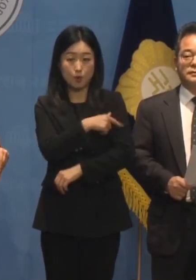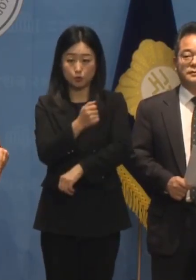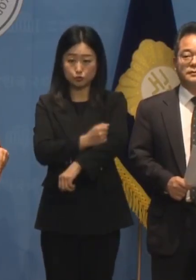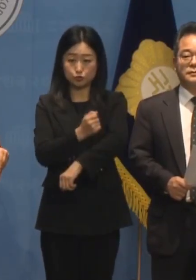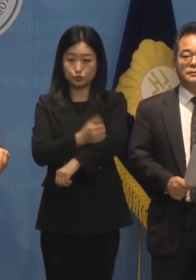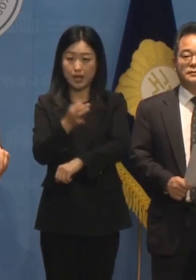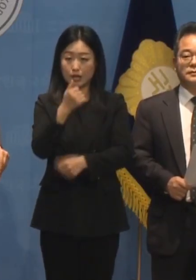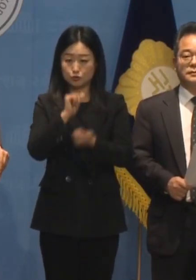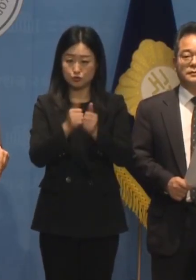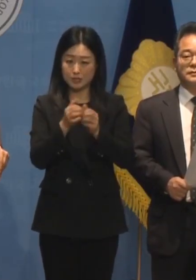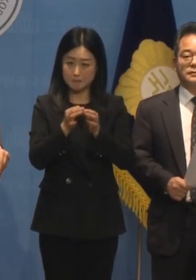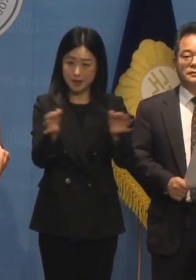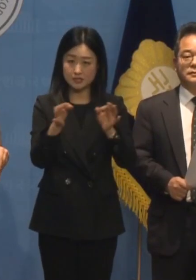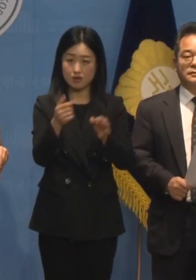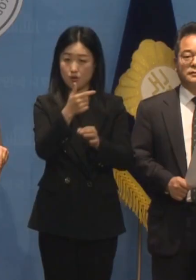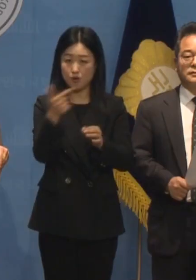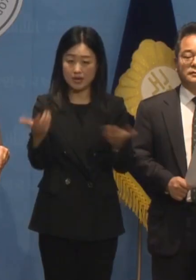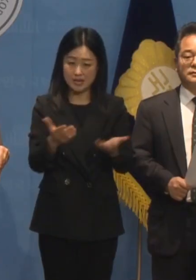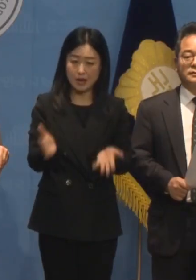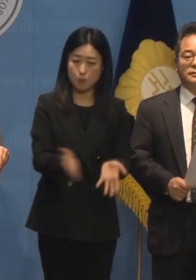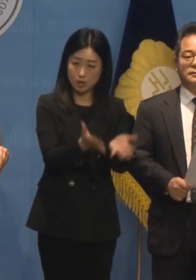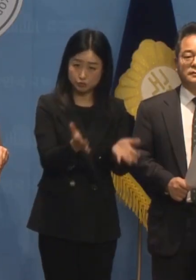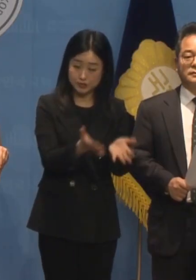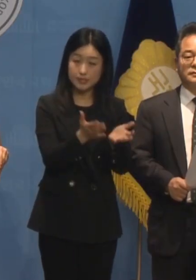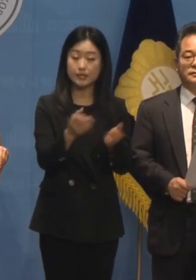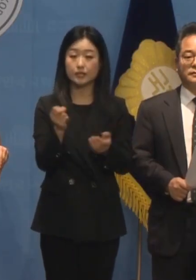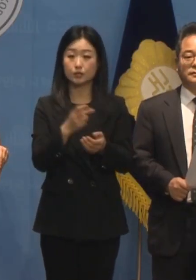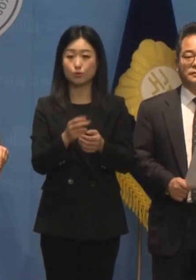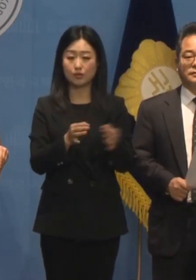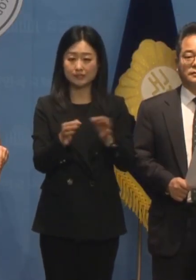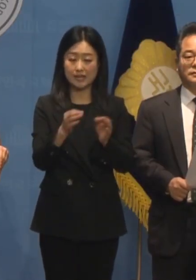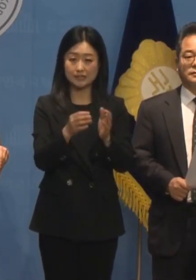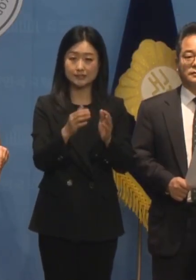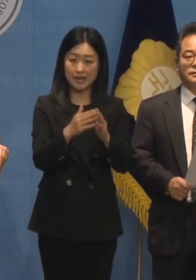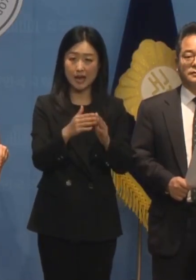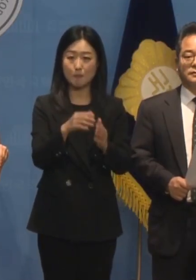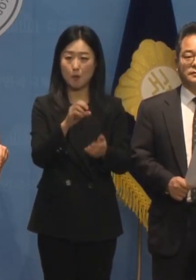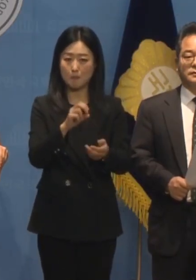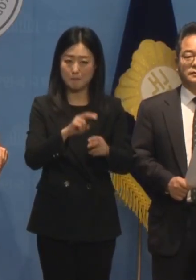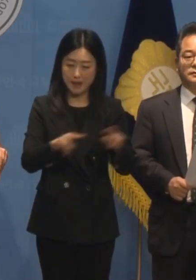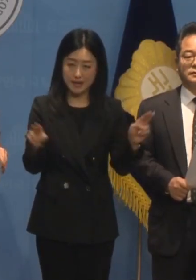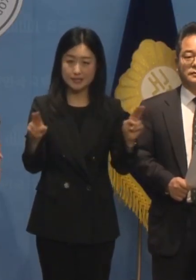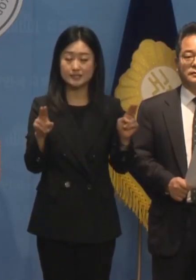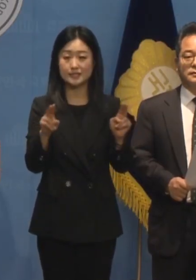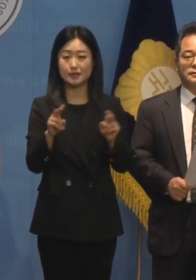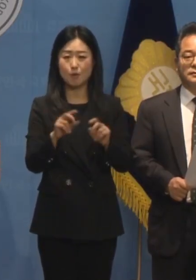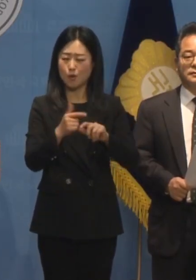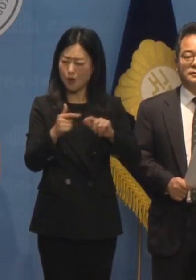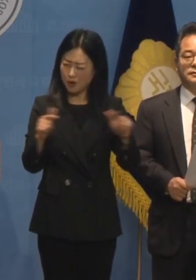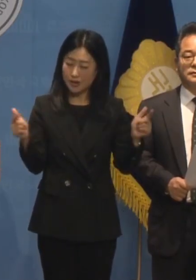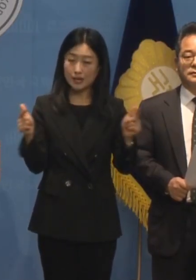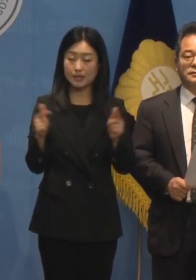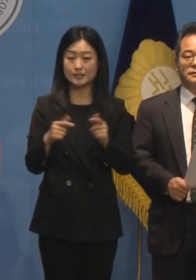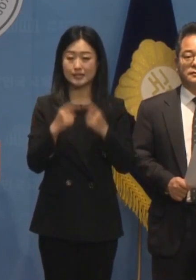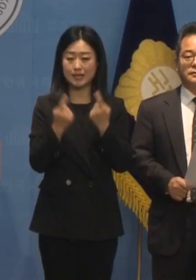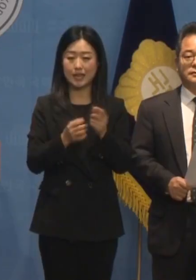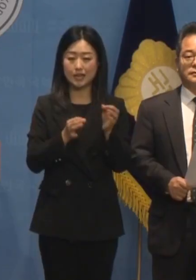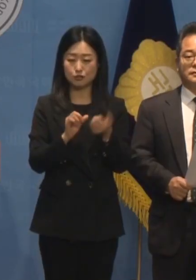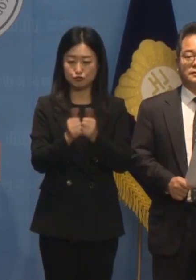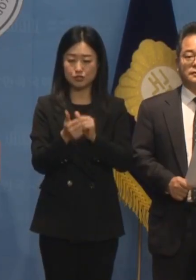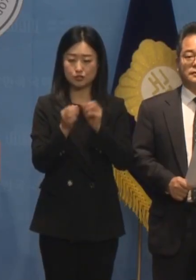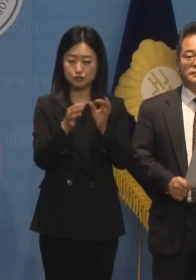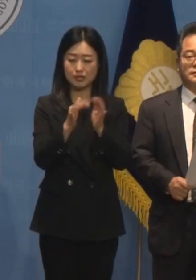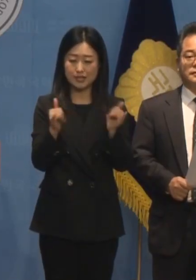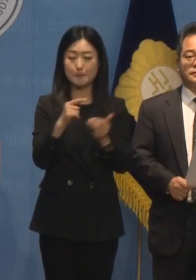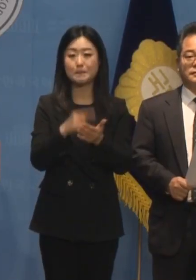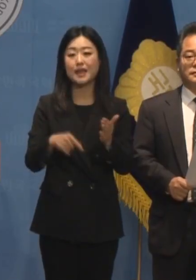주식 배정이라든가 일감 몰아주기, 상장 폐지, 전환사채, 유상증자 다양한 주주 피해 사례들이 있는데 이런